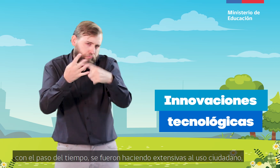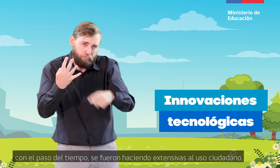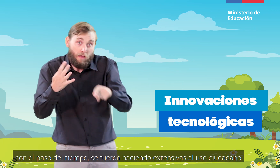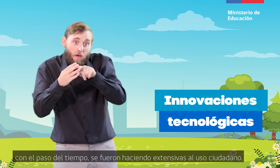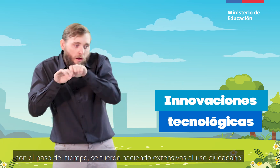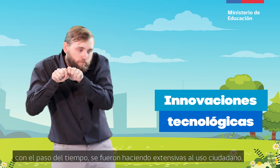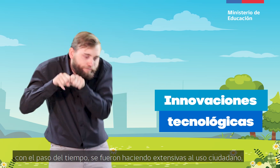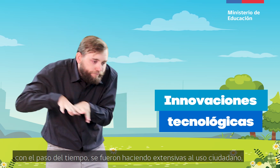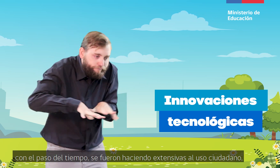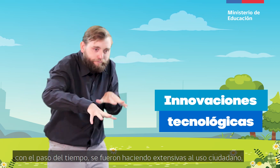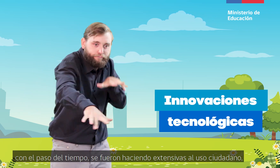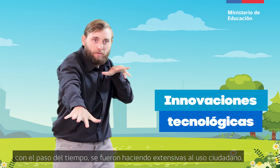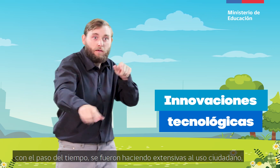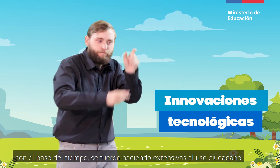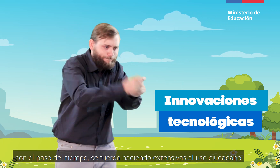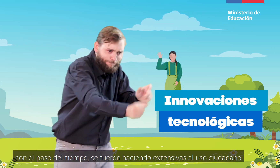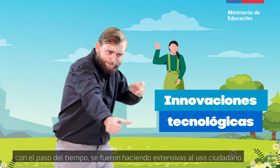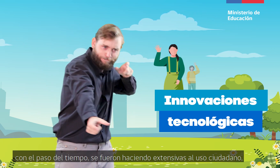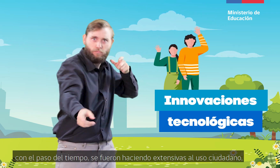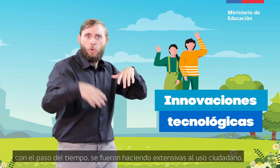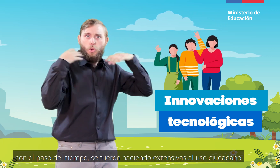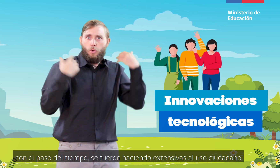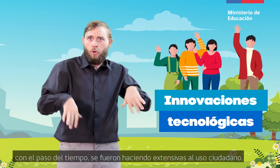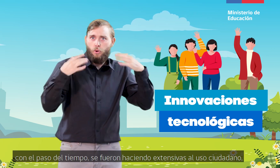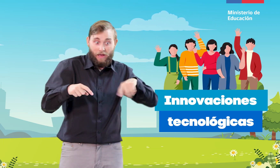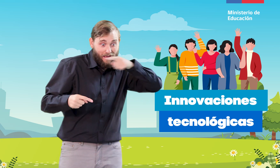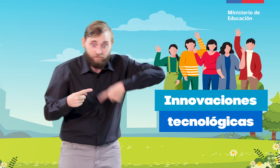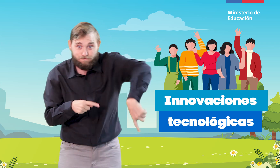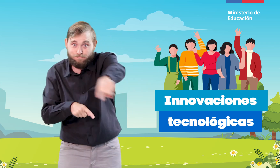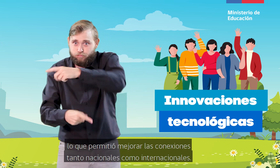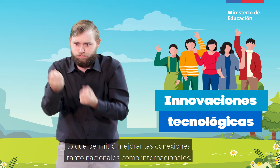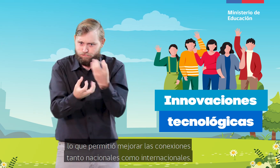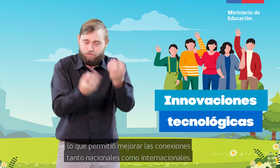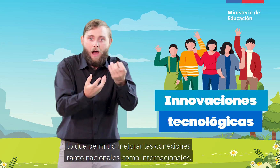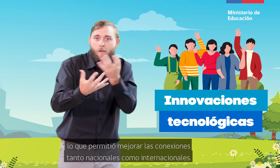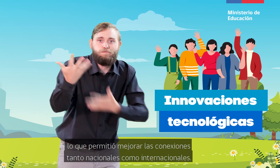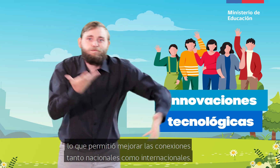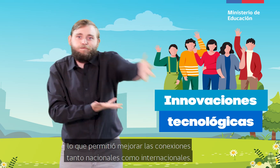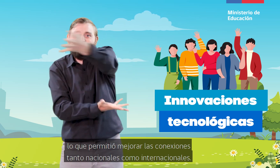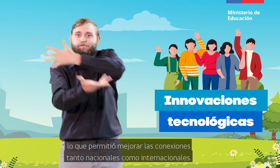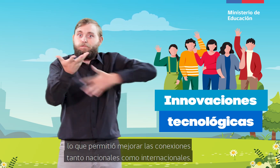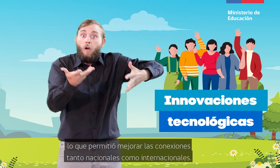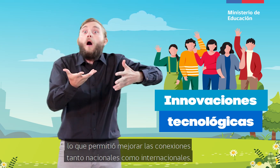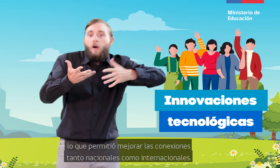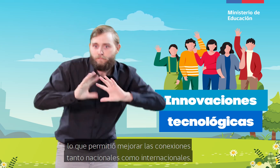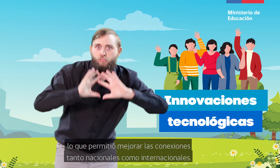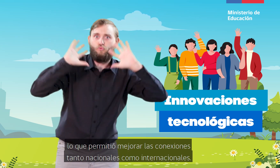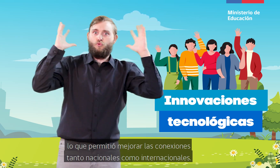con el paso del tiempo se fueron haciendo extensivas al uso ciudadano, lo que permitió mejorar las conexiones tanto